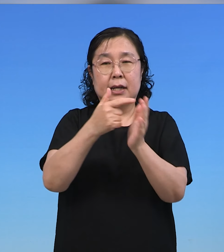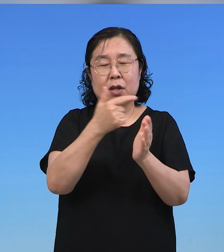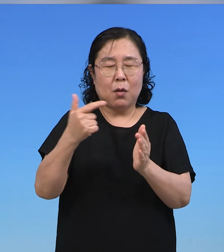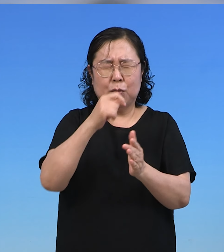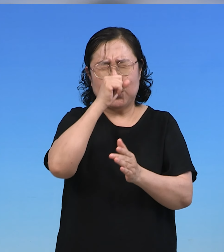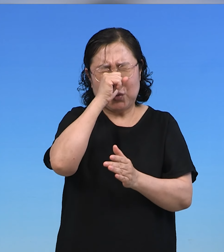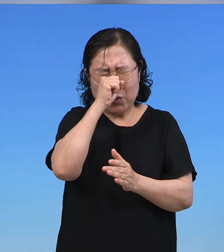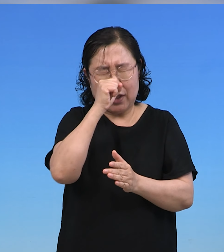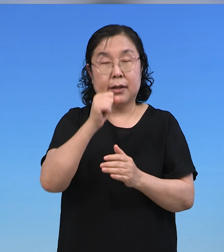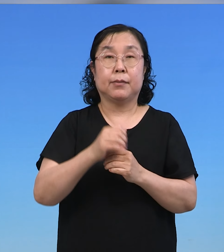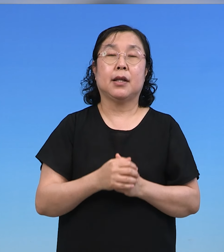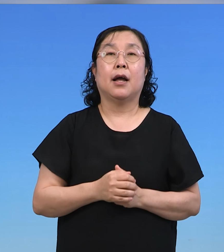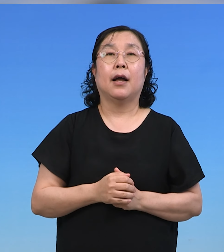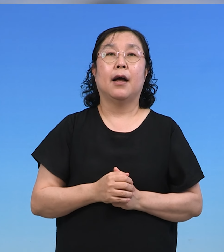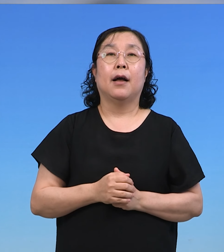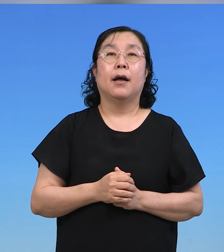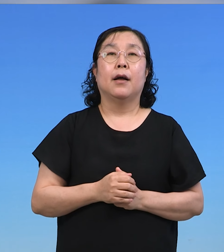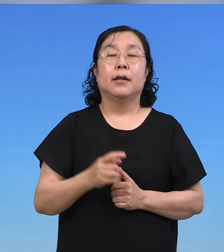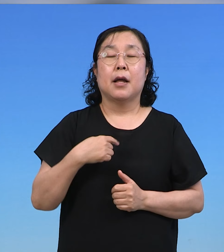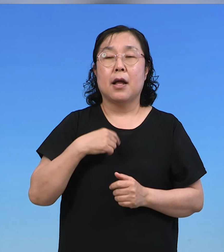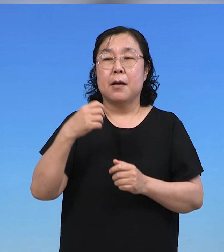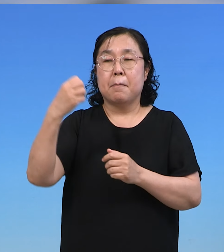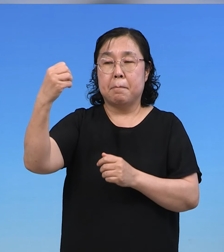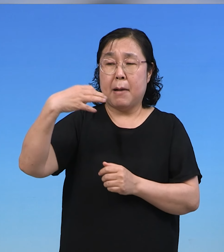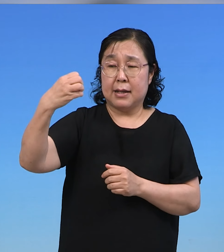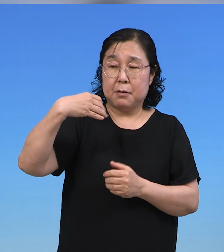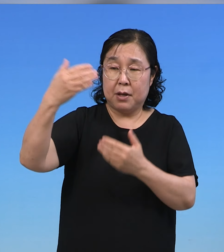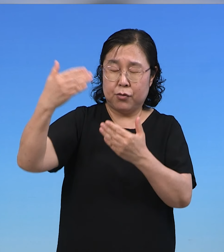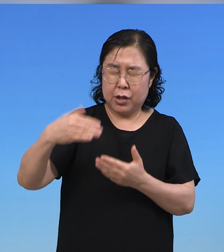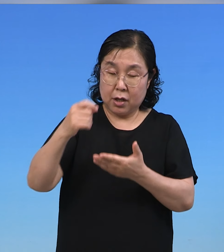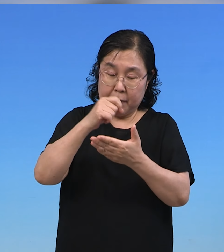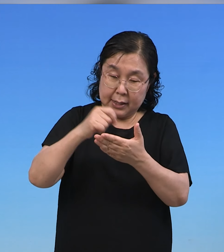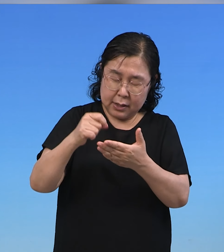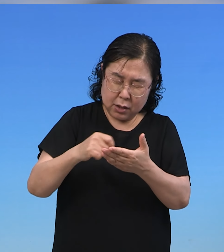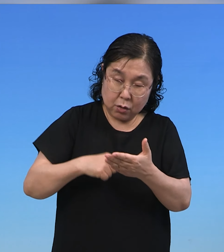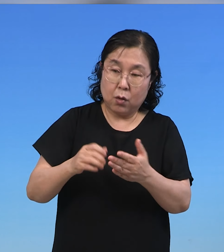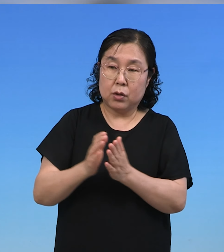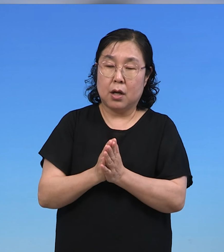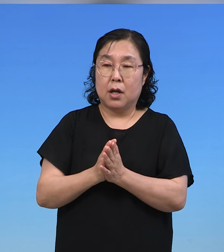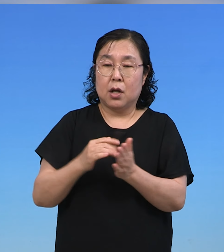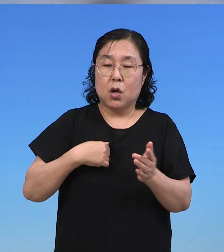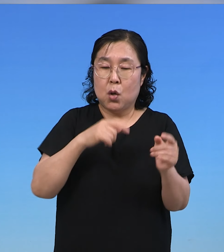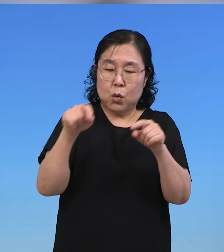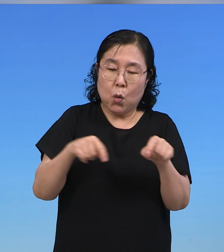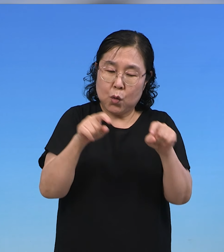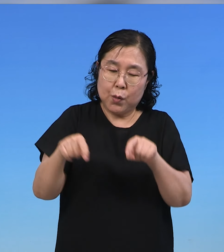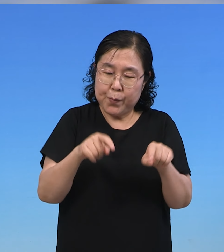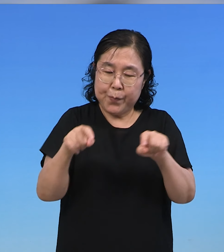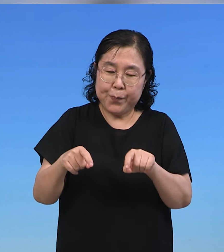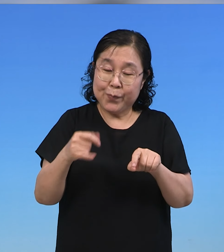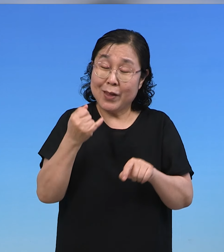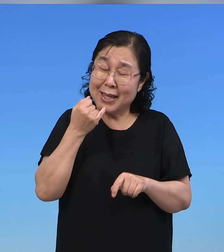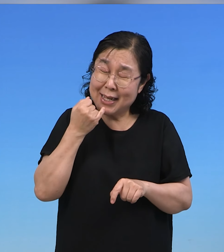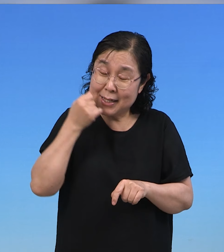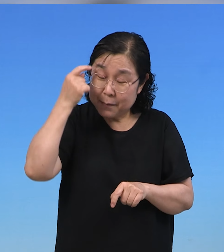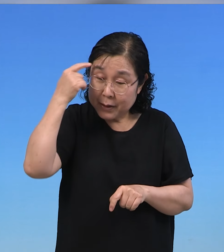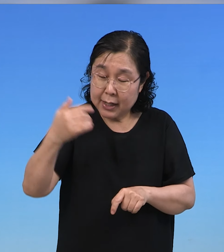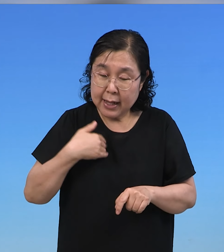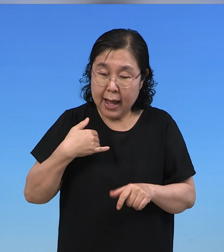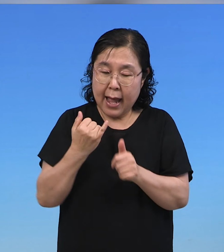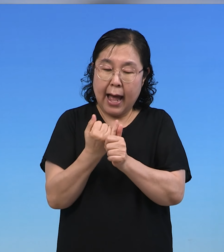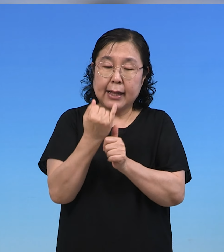단지, 그래서 그냥 다 받아 적고요. 그리고 양해를 구하고, 이거 녹음 좀 해도 되겠습니까? 이거